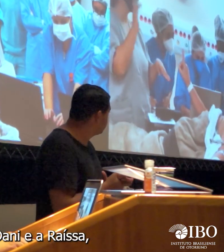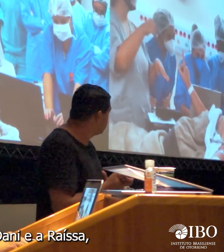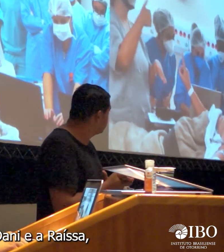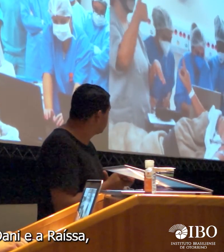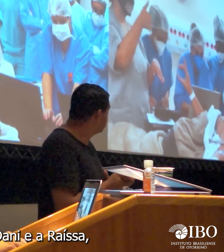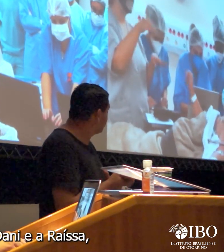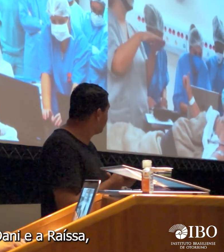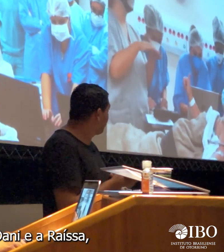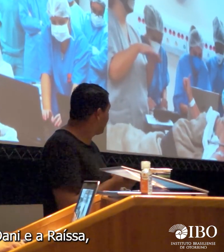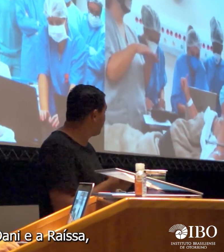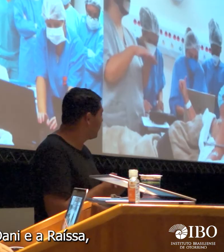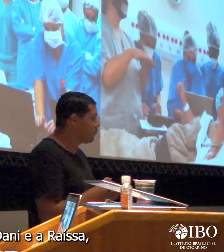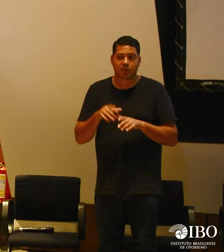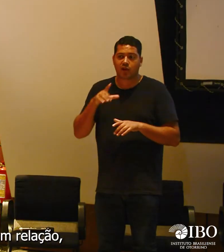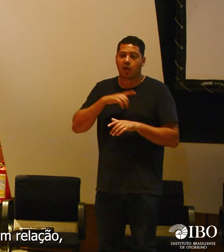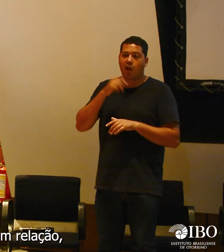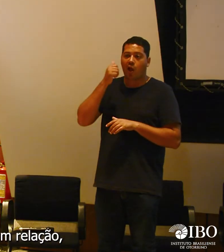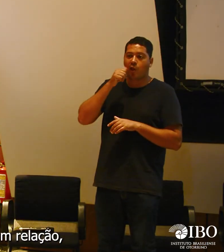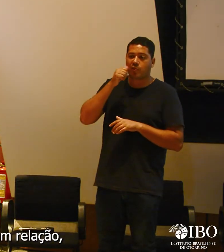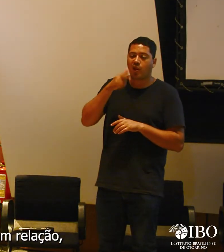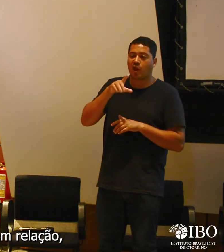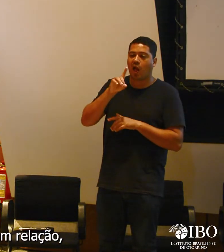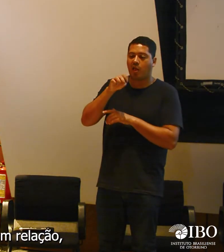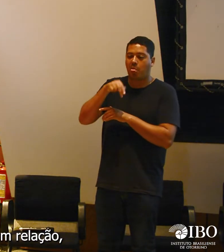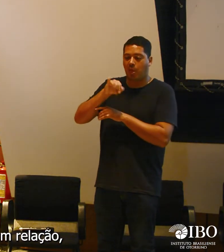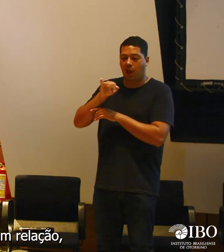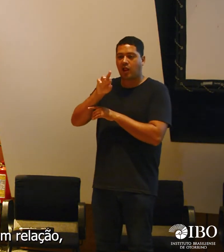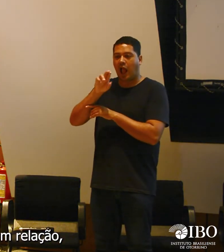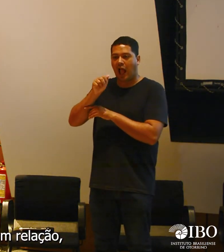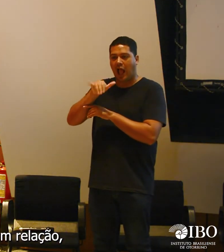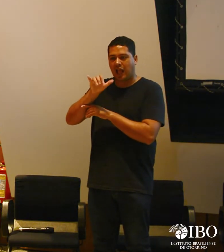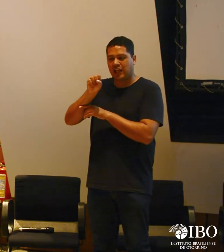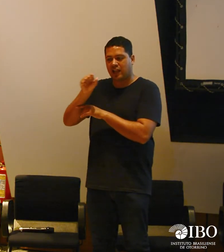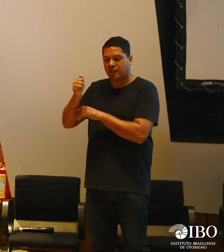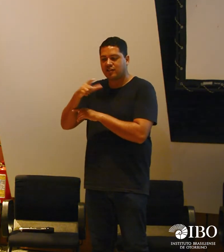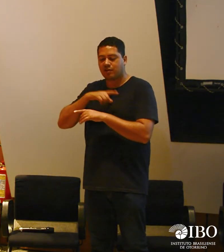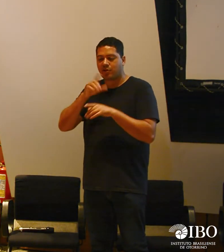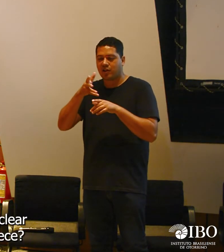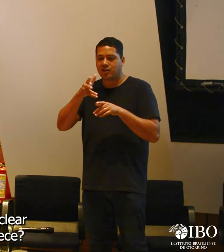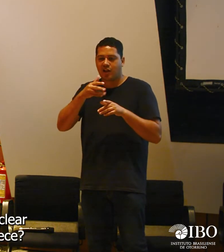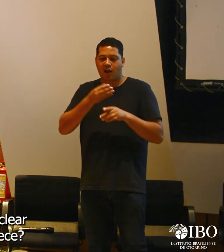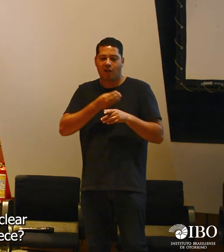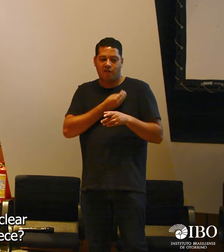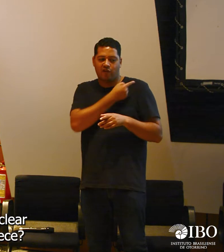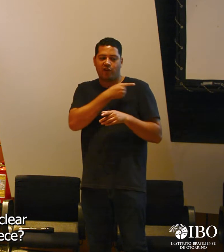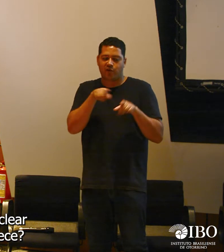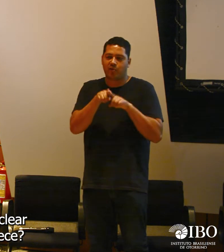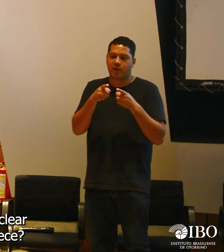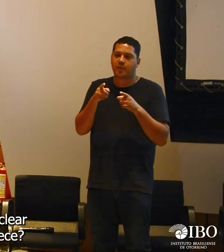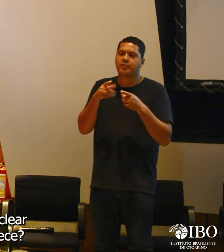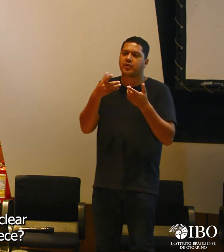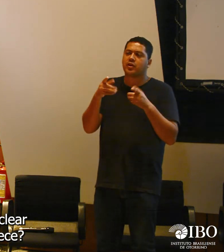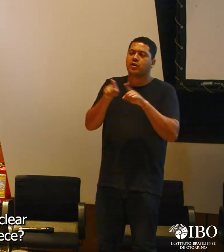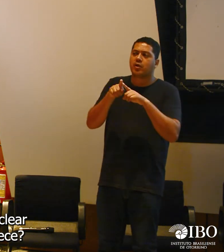Que já tinha as meninas, a Dani e a Raíssa já estavam ali também. E em relação, além do implante coclear, o